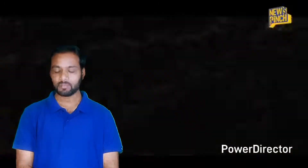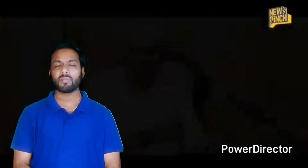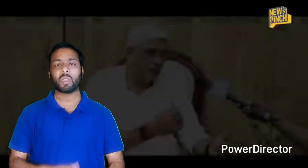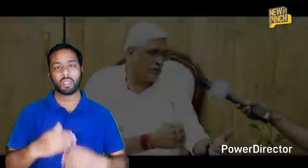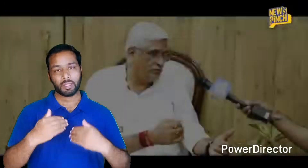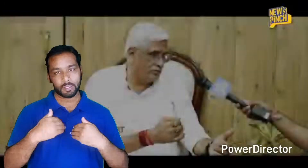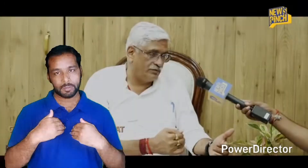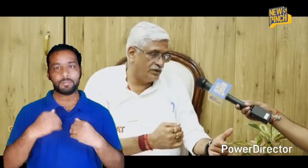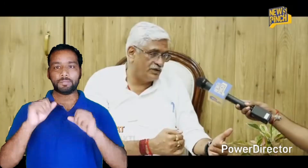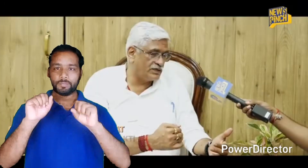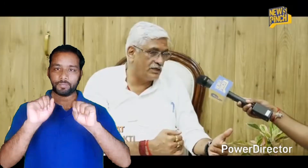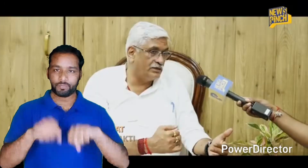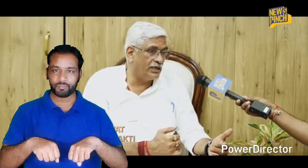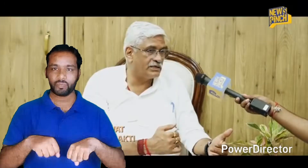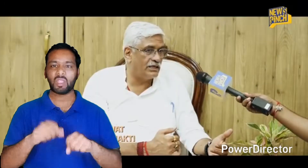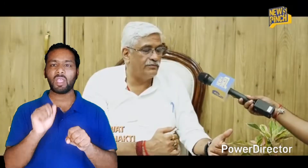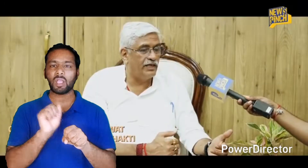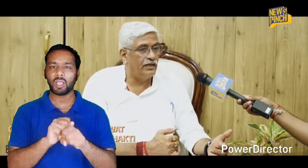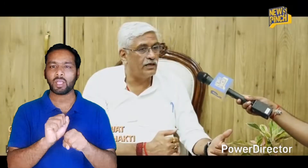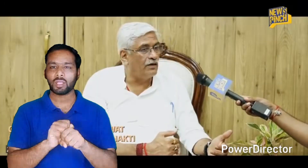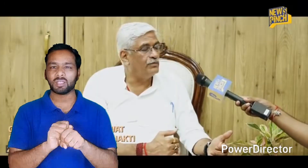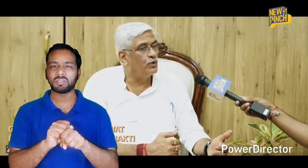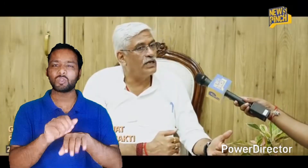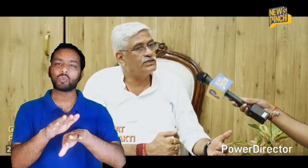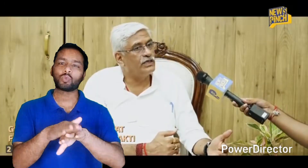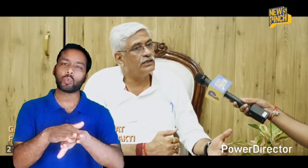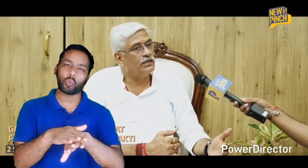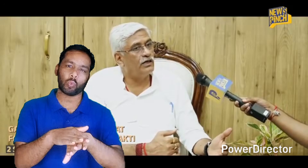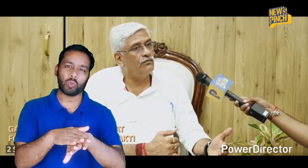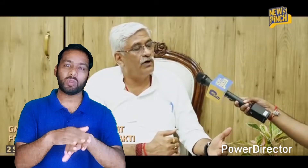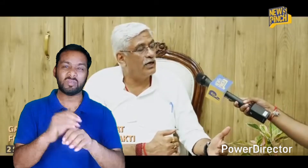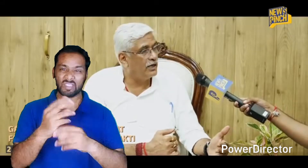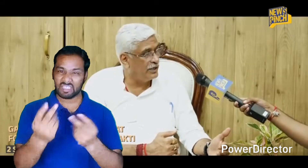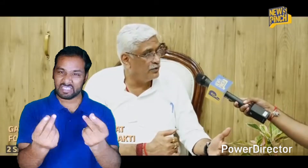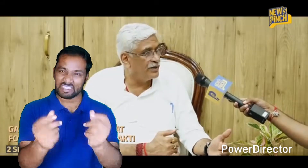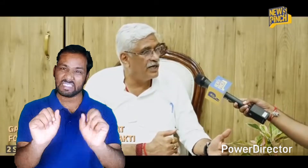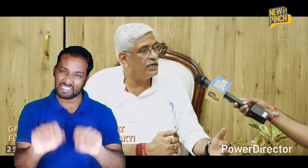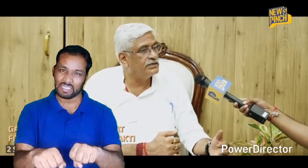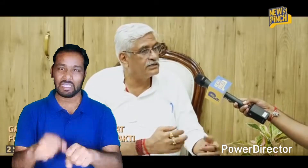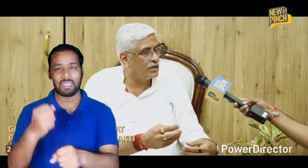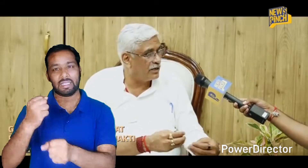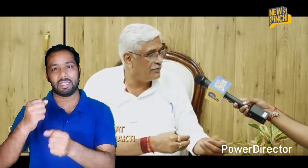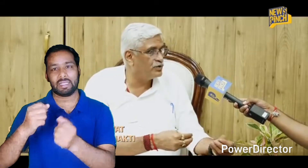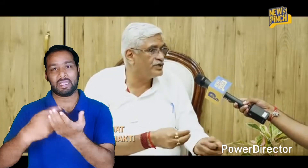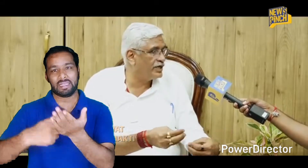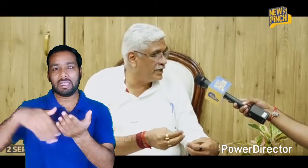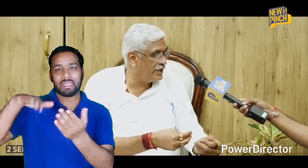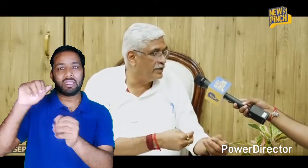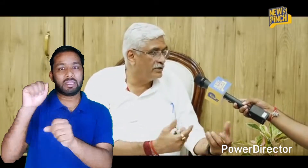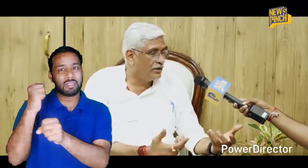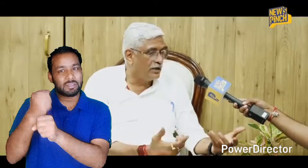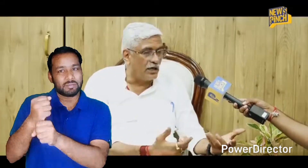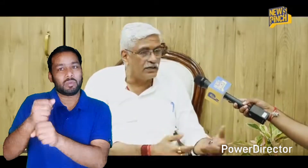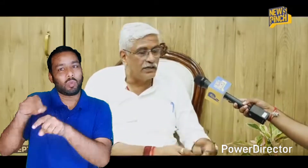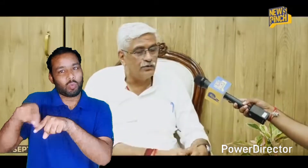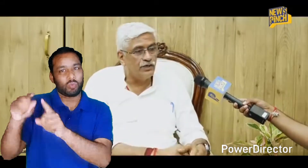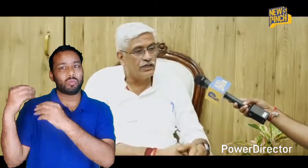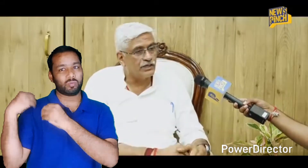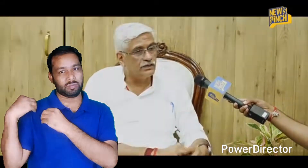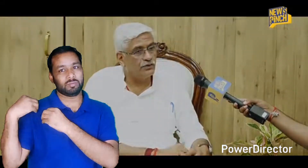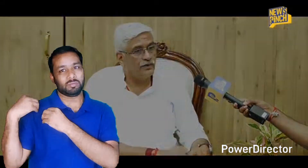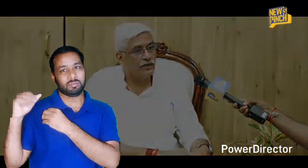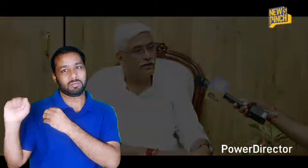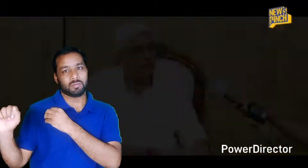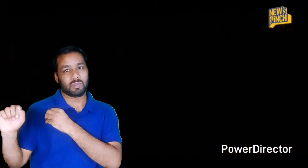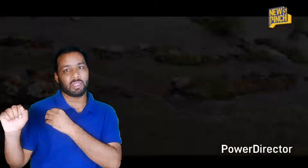थोड़ा मैं मानता हूँ कि जिस गति के साथ में काम होना चाहिए था वहाँ नहीं हो पाया। राज्य सरकार में कुछ निर्णय अटके,